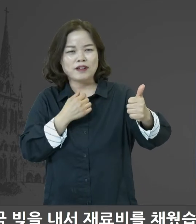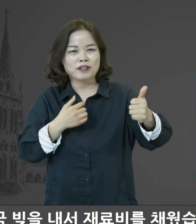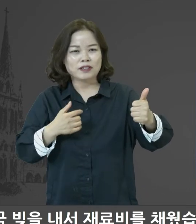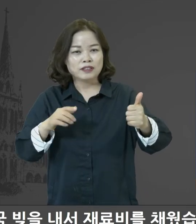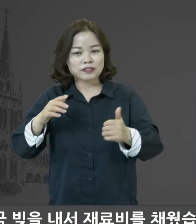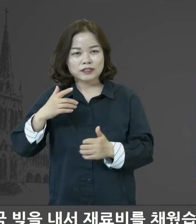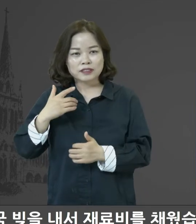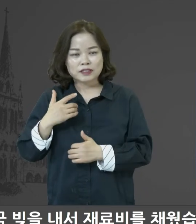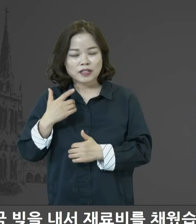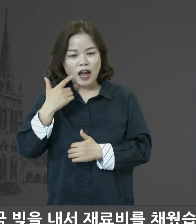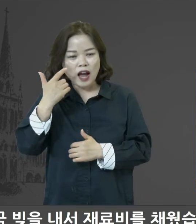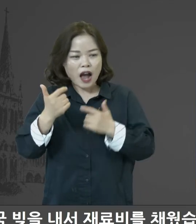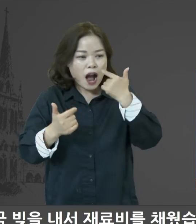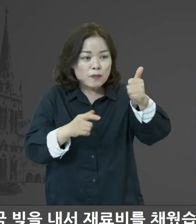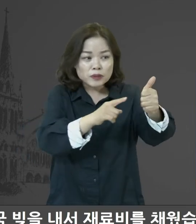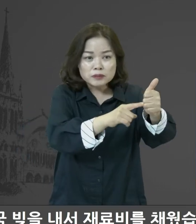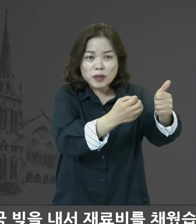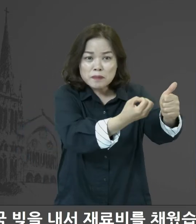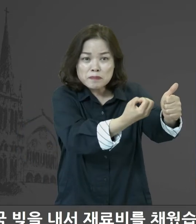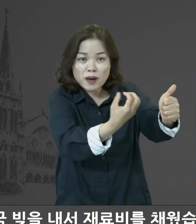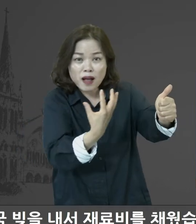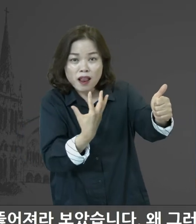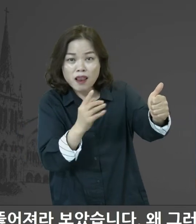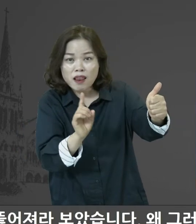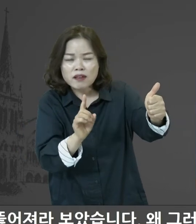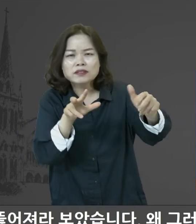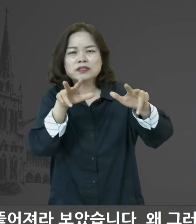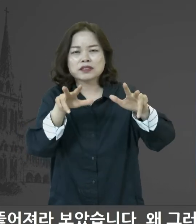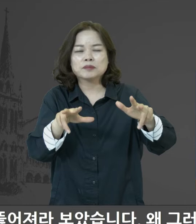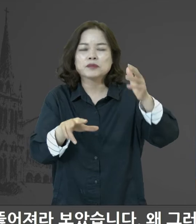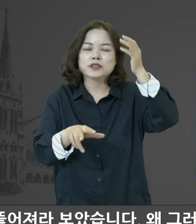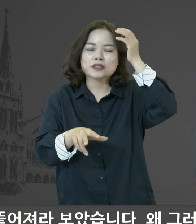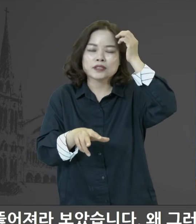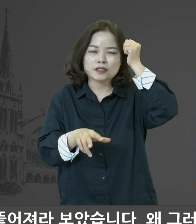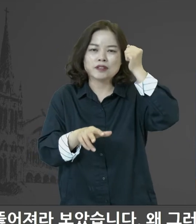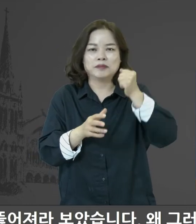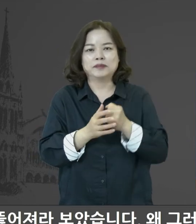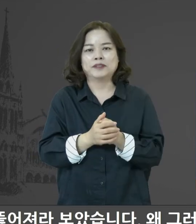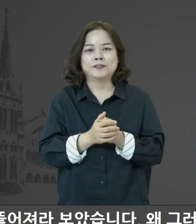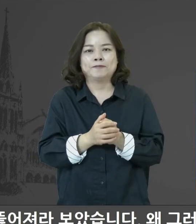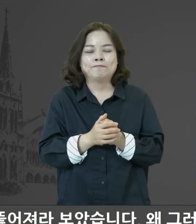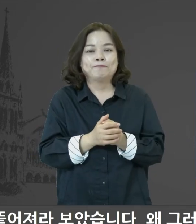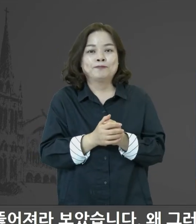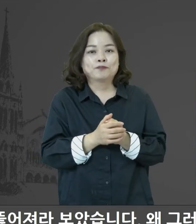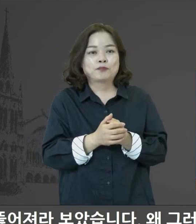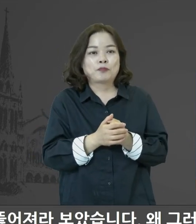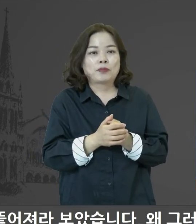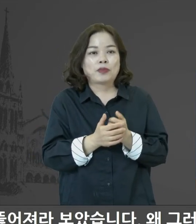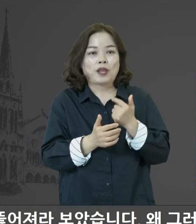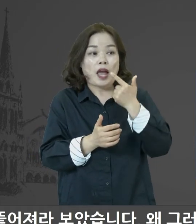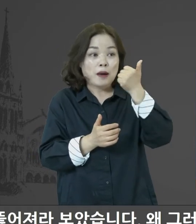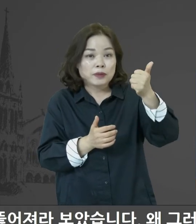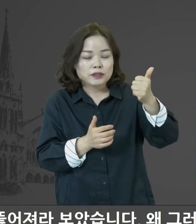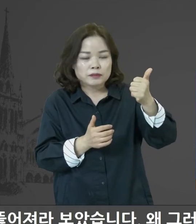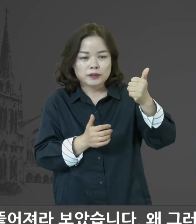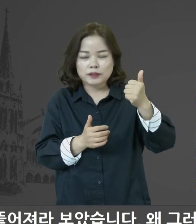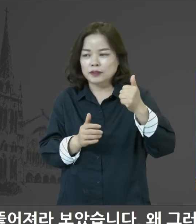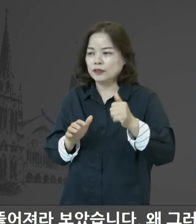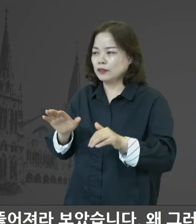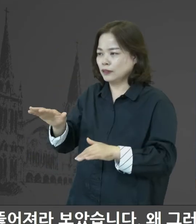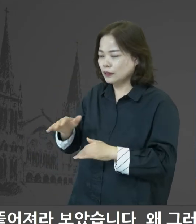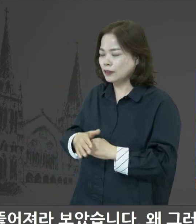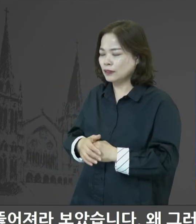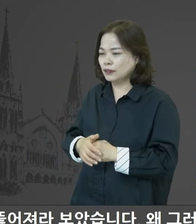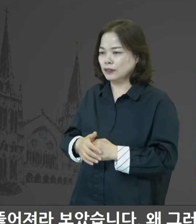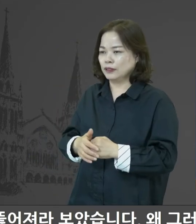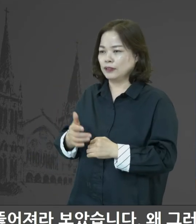그때 저의 아버지의 첫 마디는 이것이었습니다. 지금도 기억에서 납니다. 저를 물끄러미 쳐다보시면서